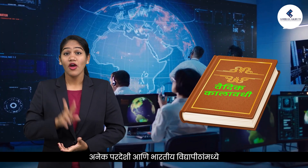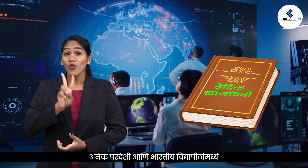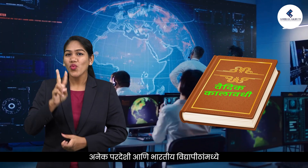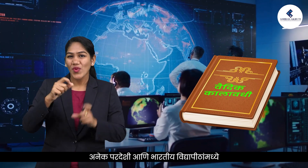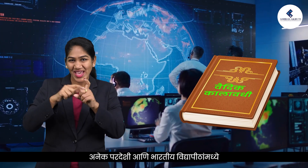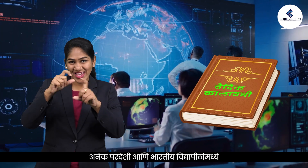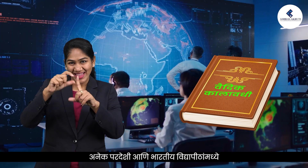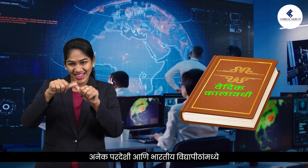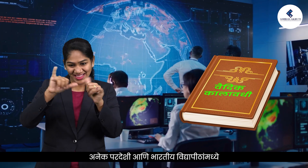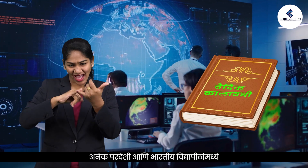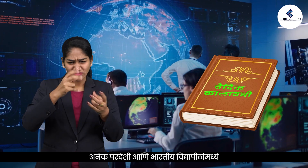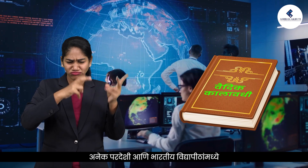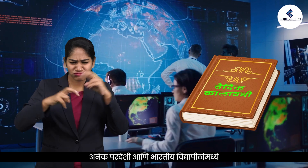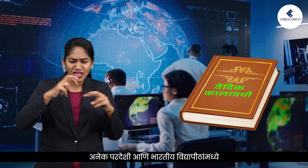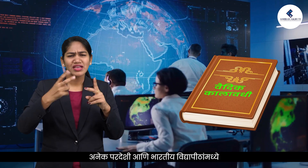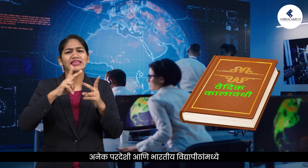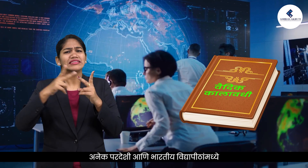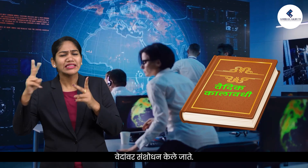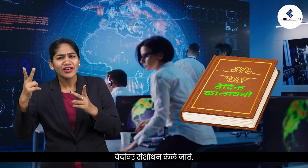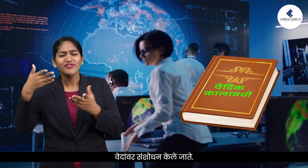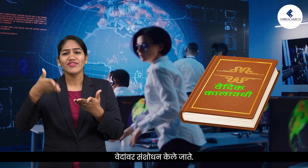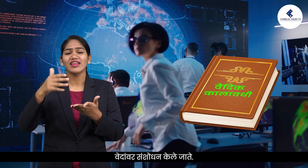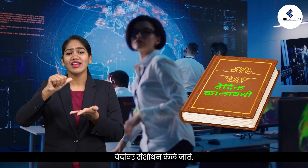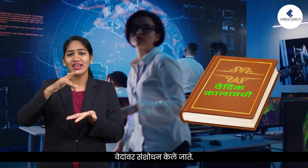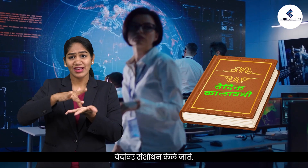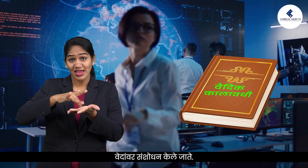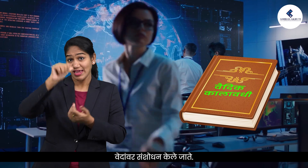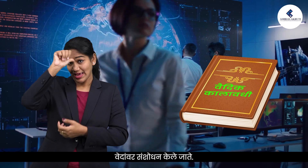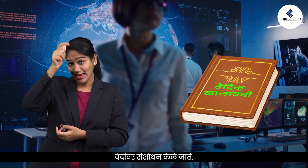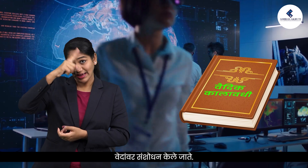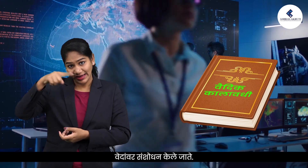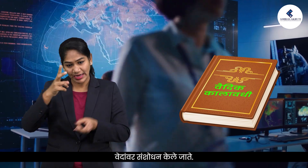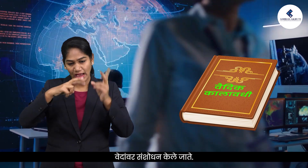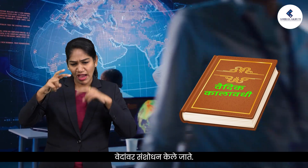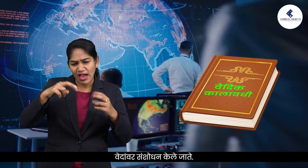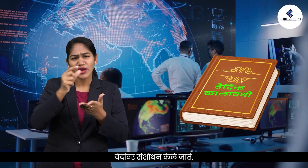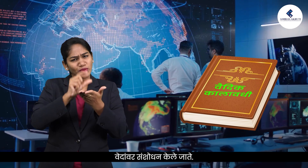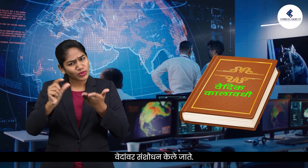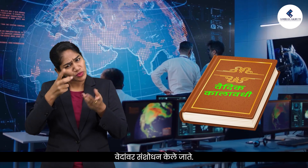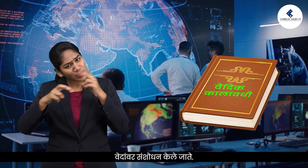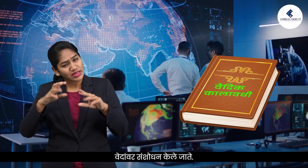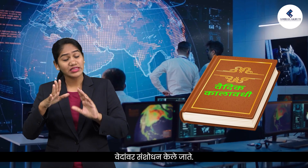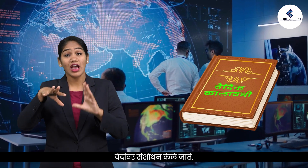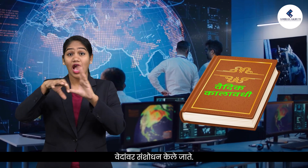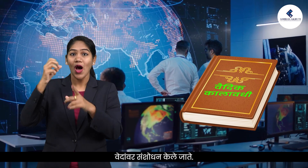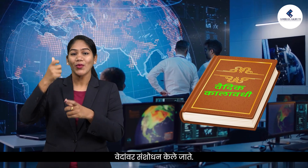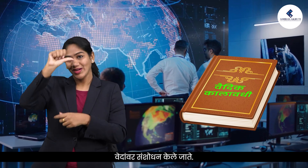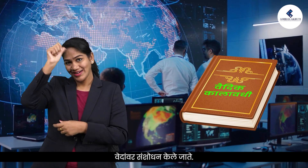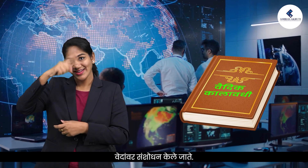अनेक परदेशी आणि भारतीय विद्यापीठांमध्ये वेदांवर संशोधन केले जाते.